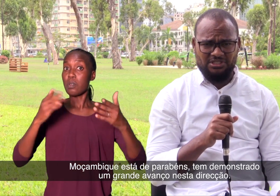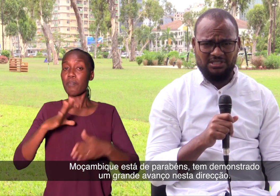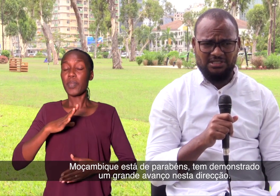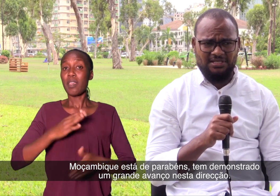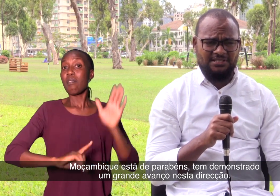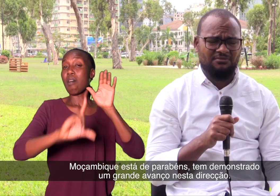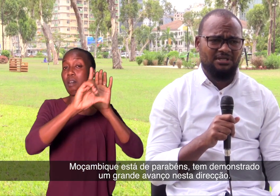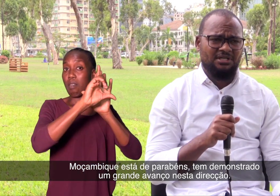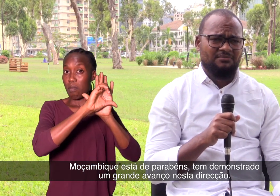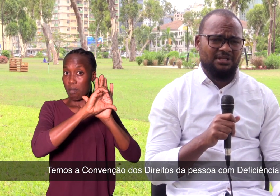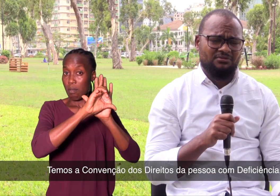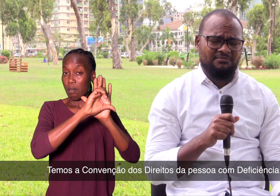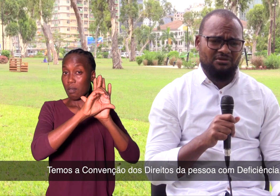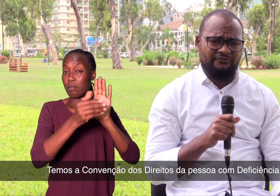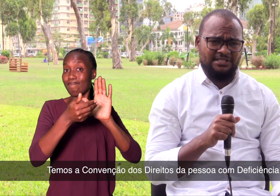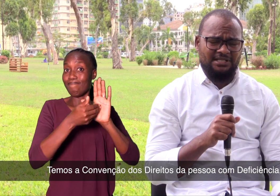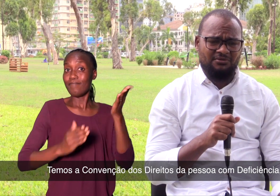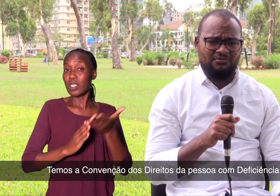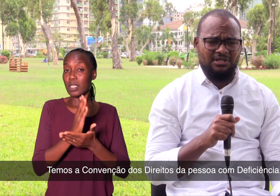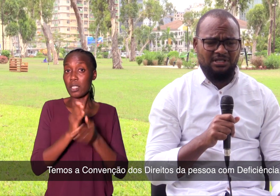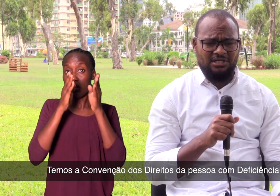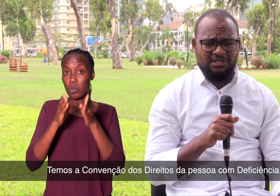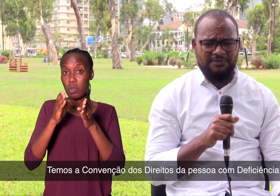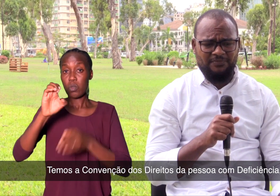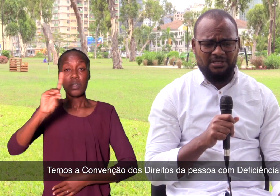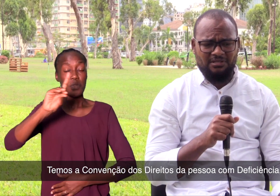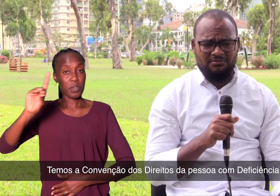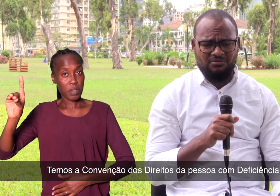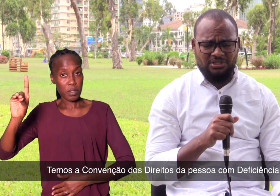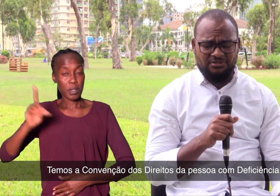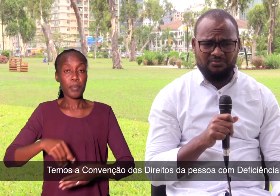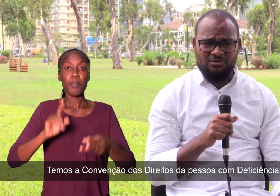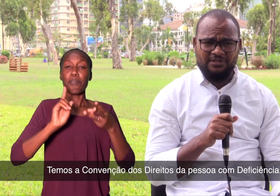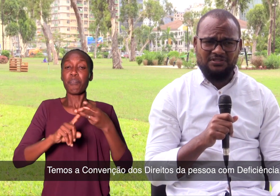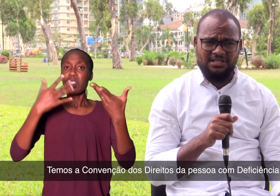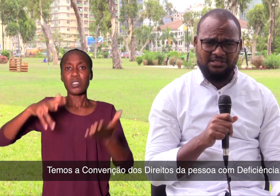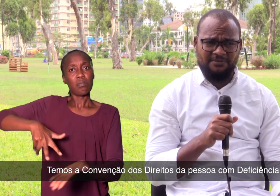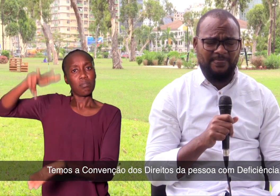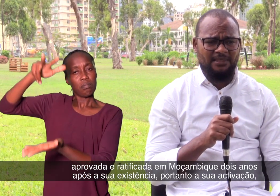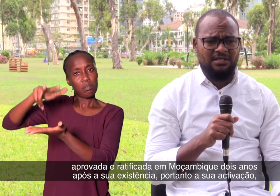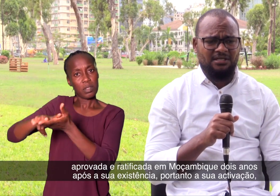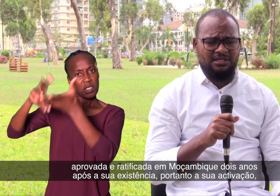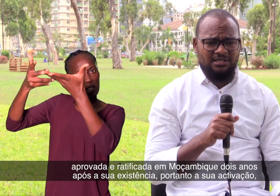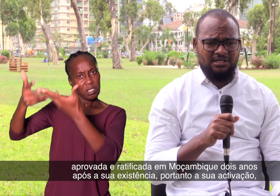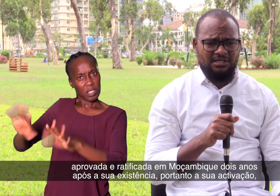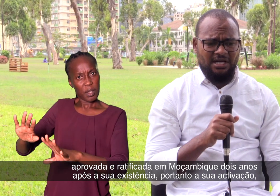avanço nesta direção. portanto, temos a Convenção dos Direitos da Pessoa com Deficiência